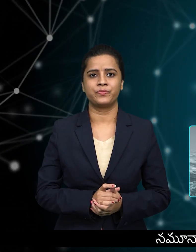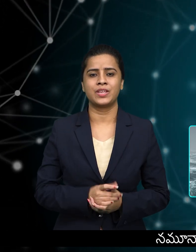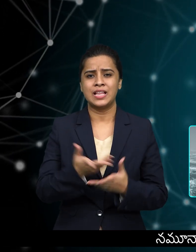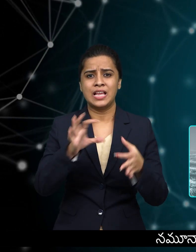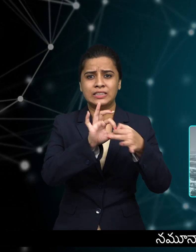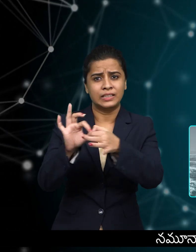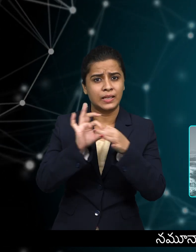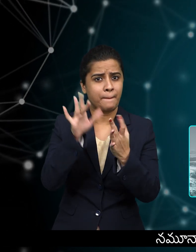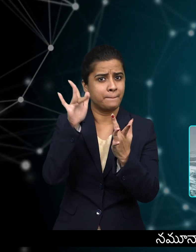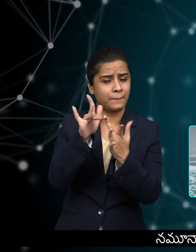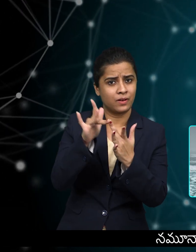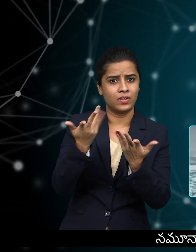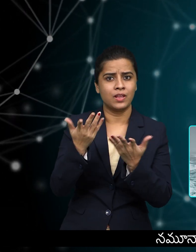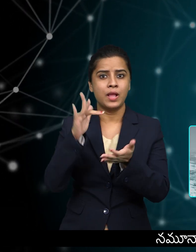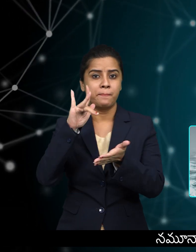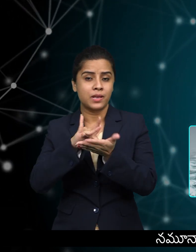నమూనా వచ్చిన ప్రదేశం